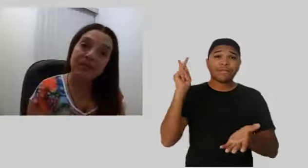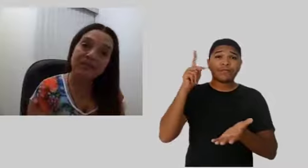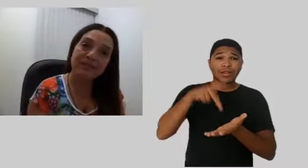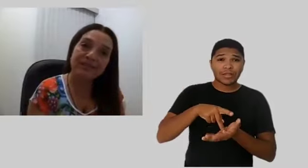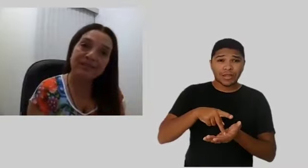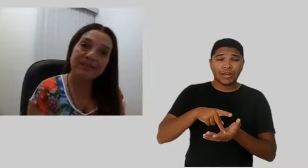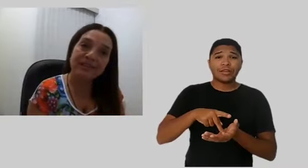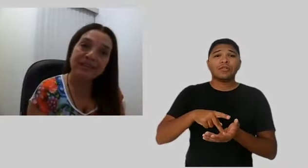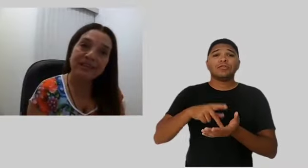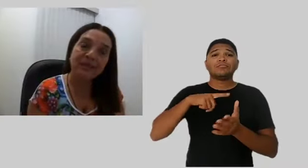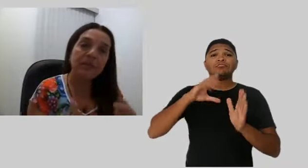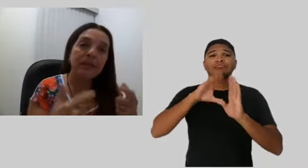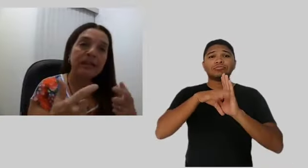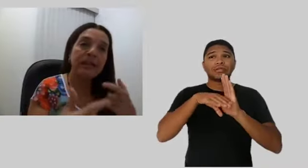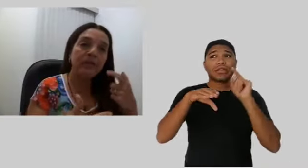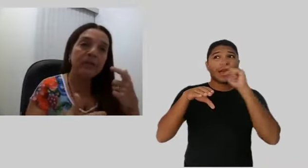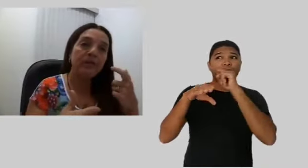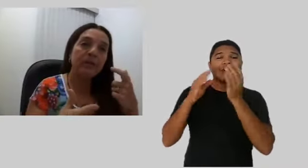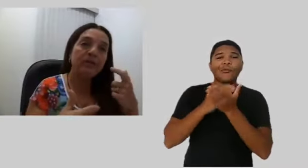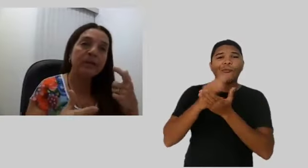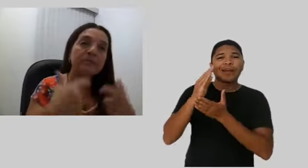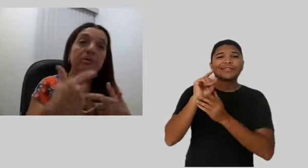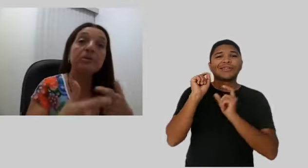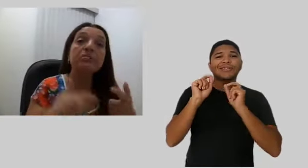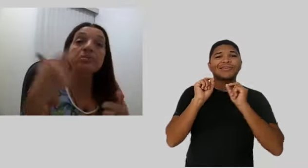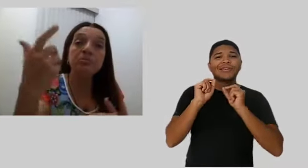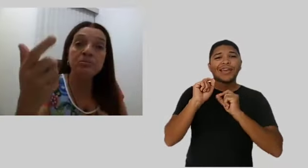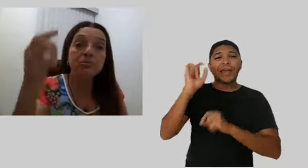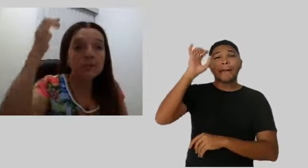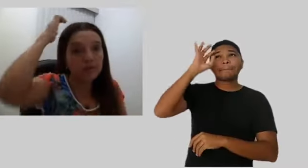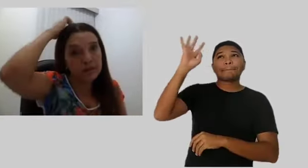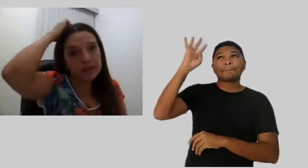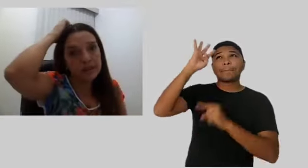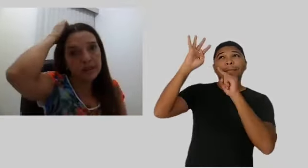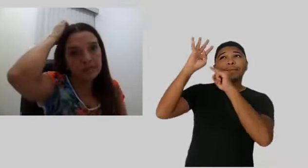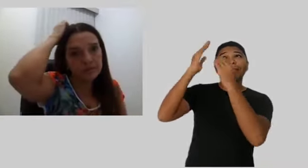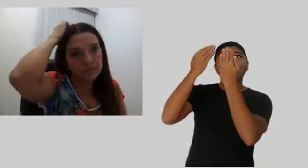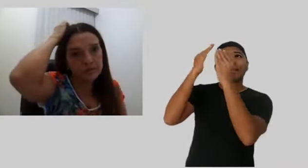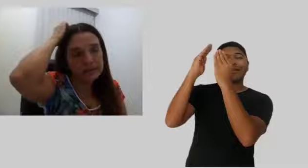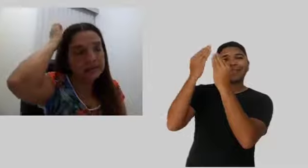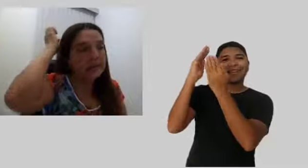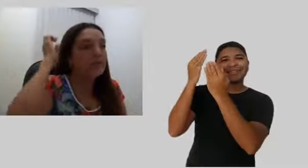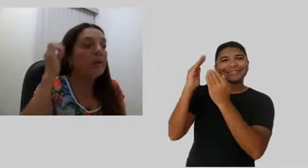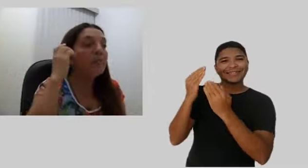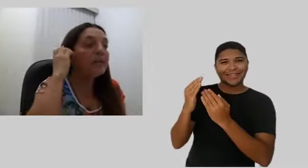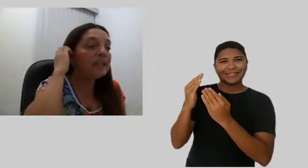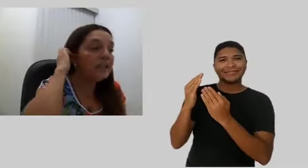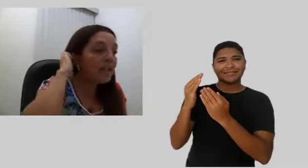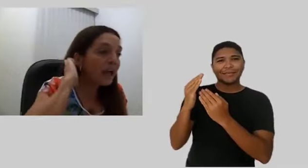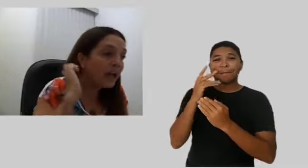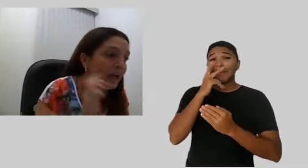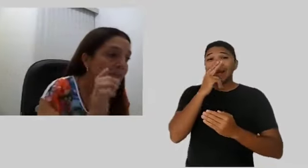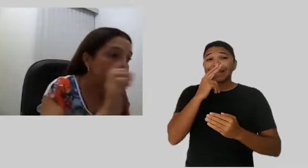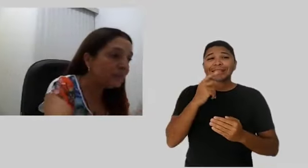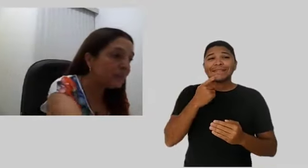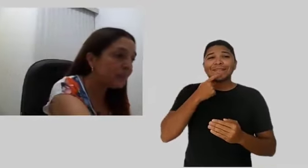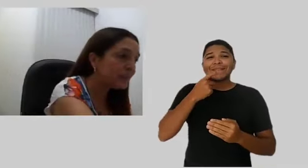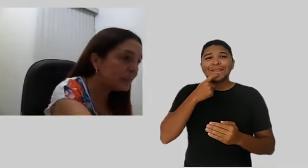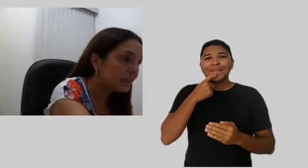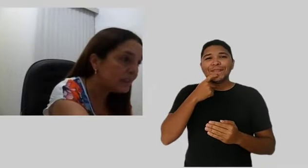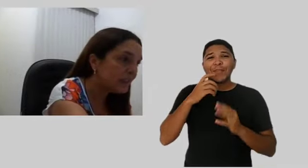seu pensamento. Então, é mais próximo do mundo agora já adulto, certo? Mas ainda